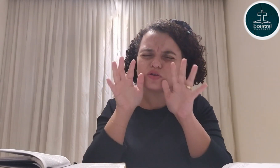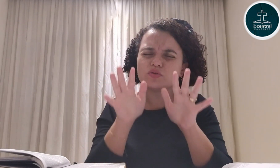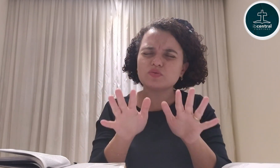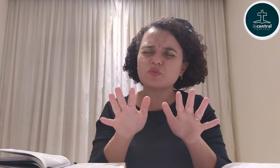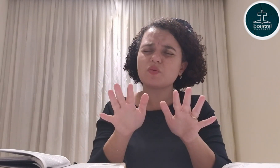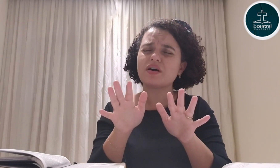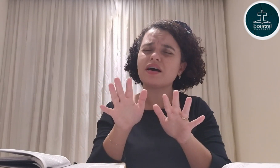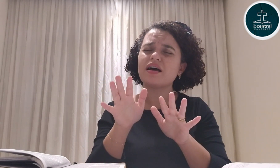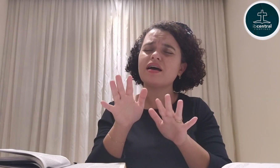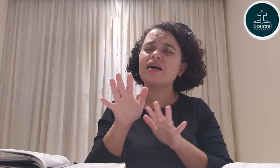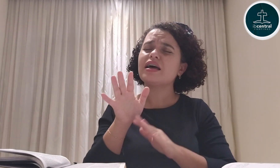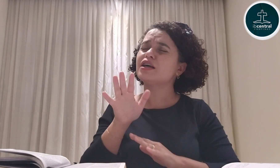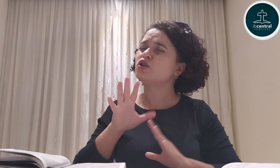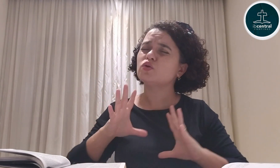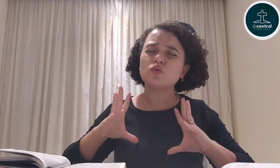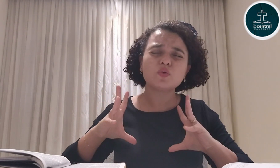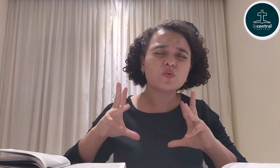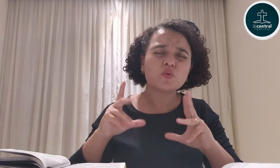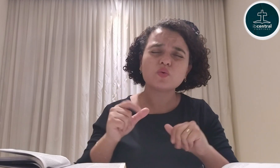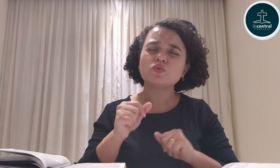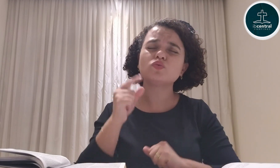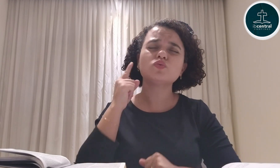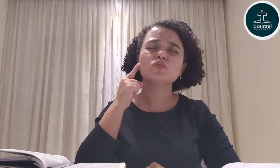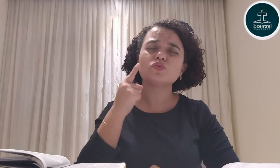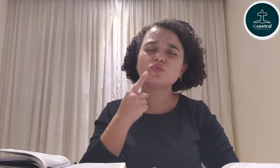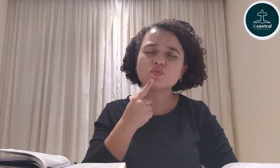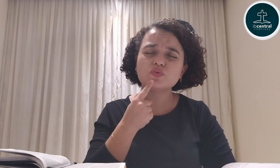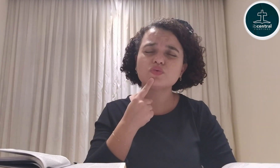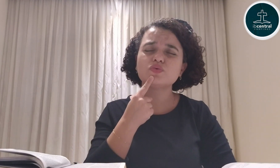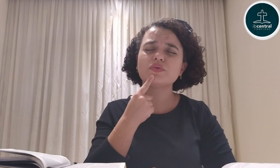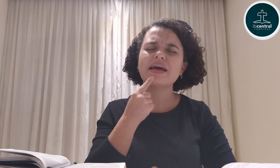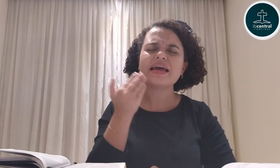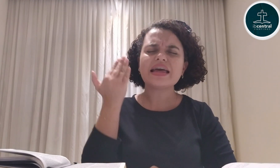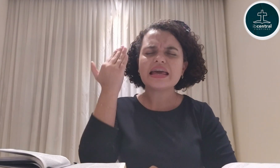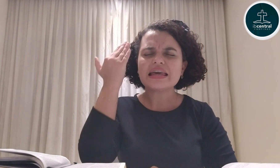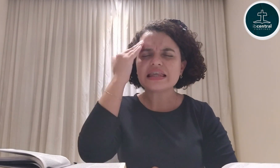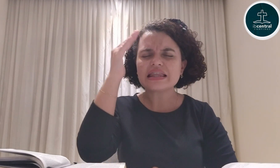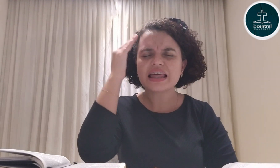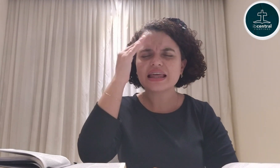E eu peço, Senhor, por estes surdos que acompanharam este estudo.